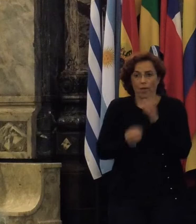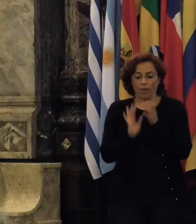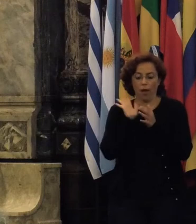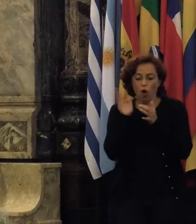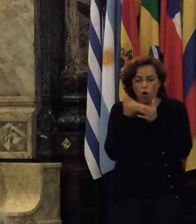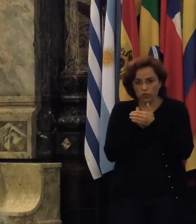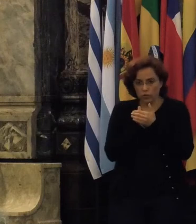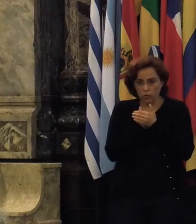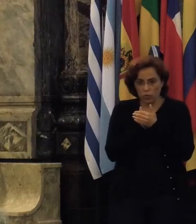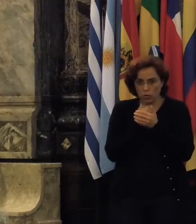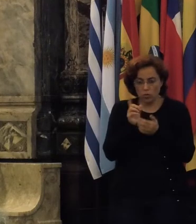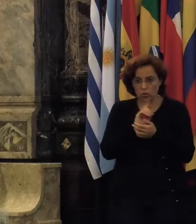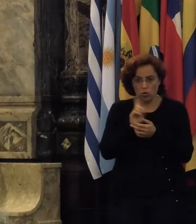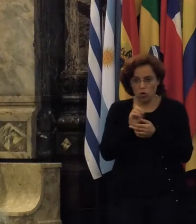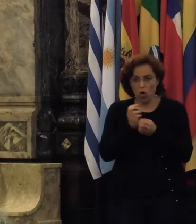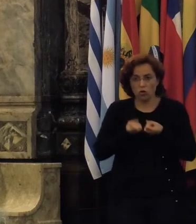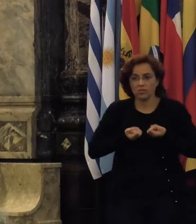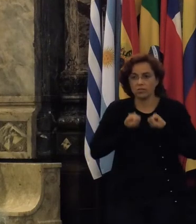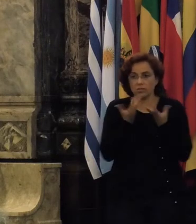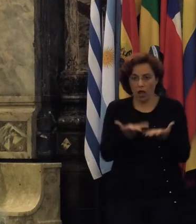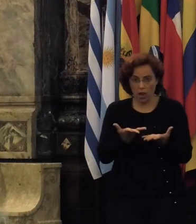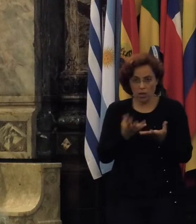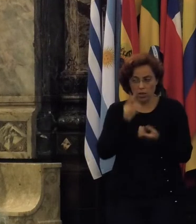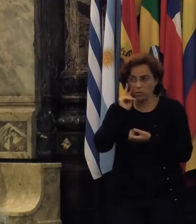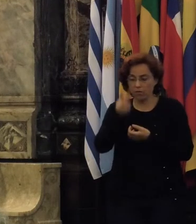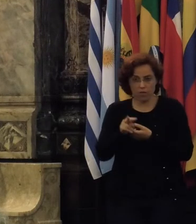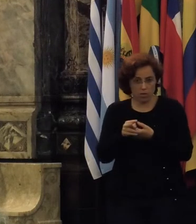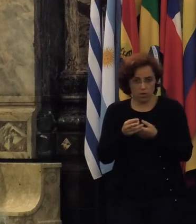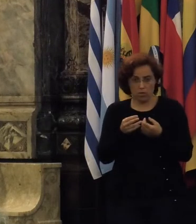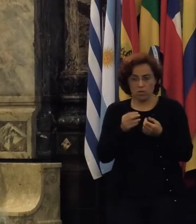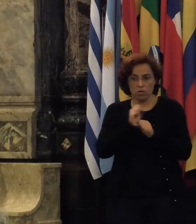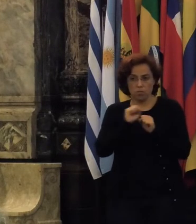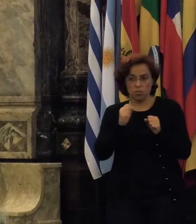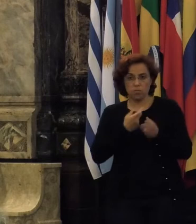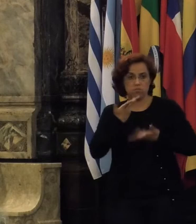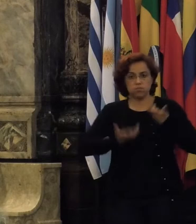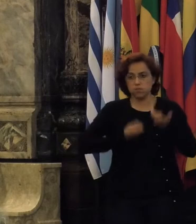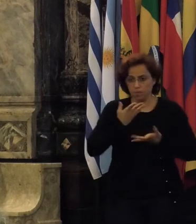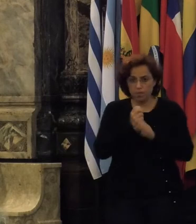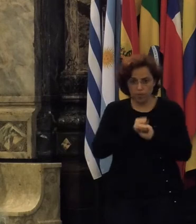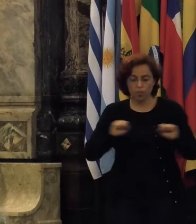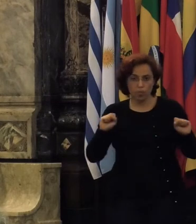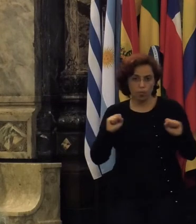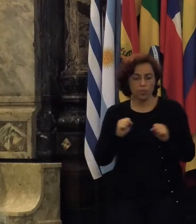escondido en algún lugar. Emerge, aparece, se expresa.